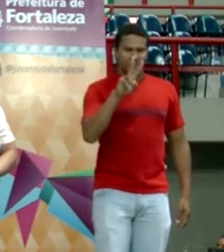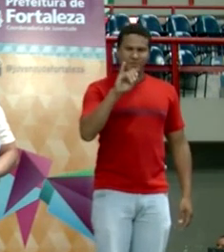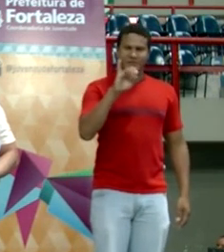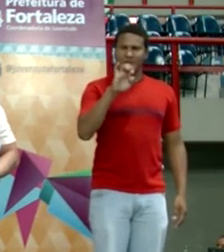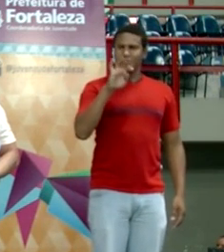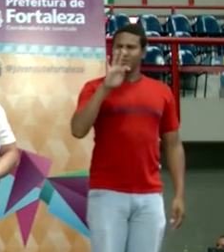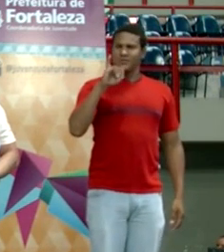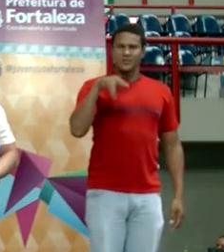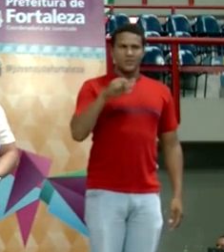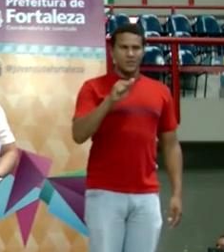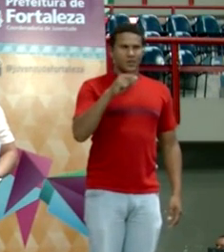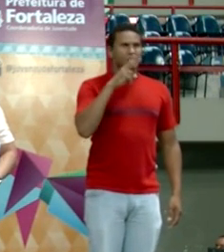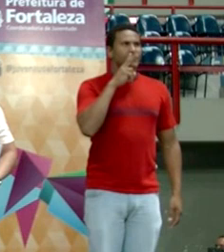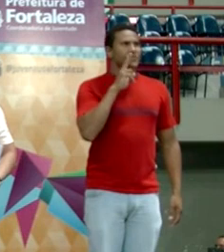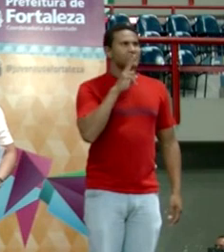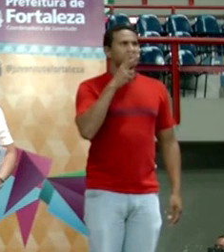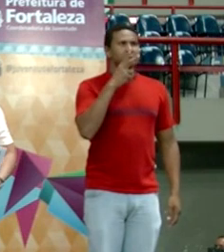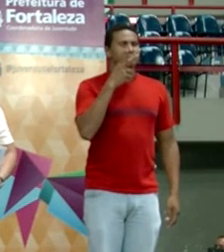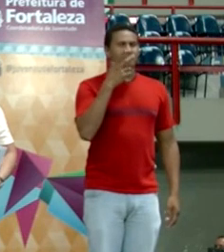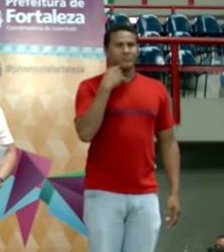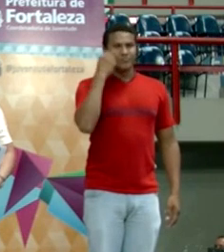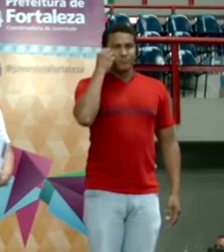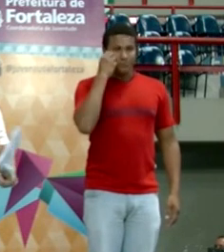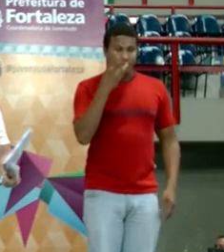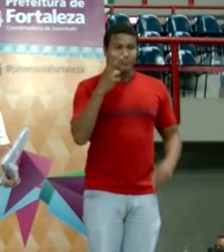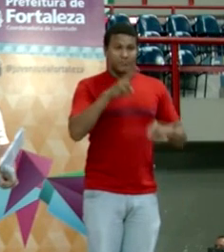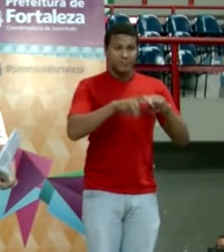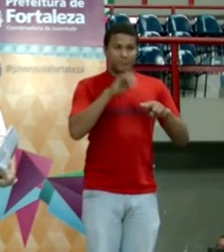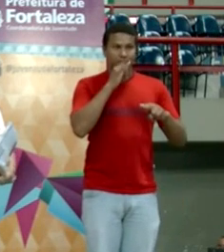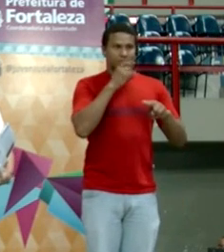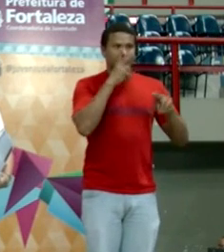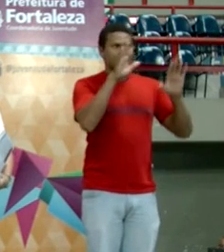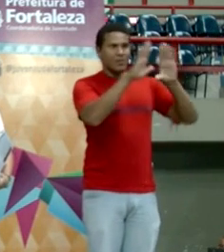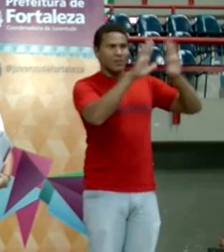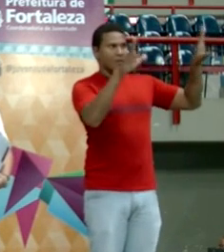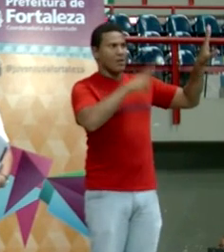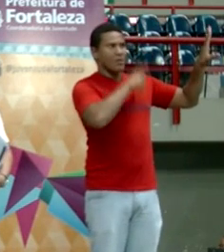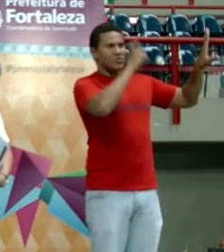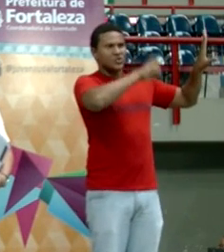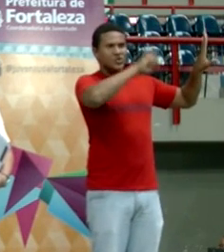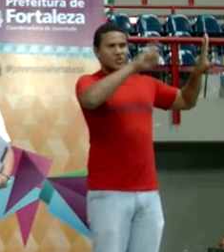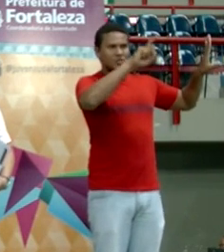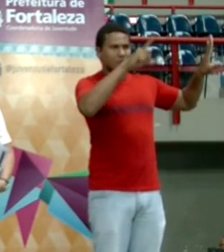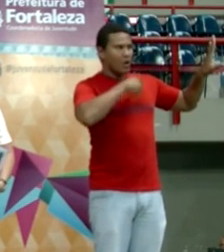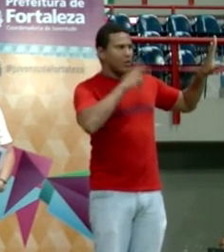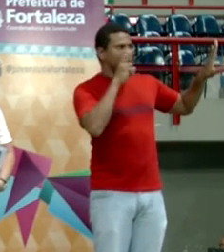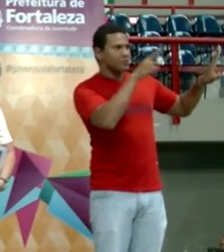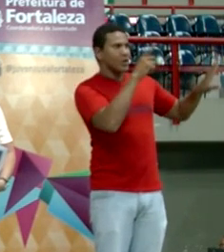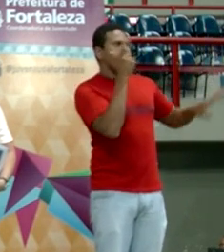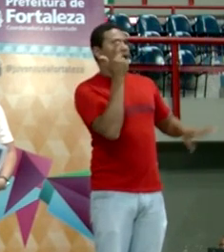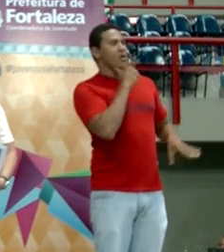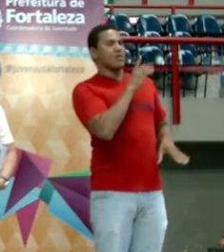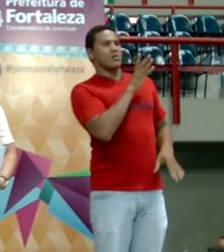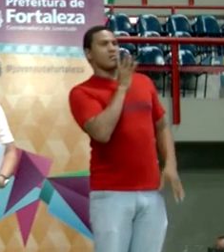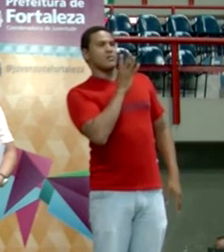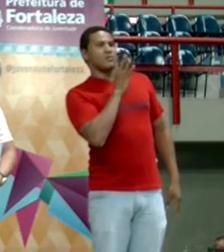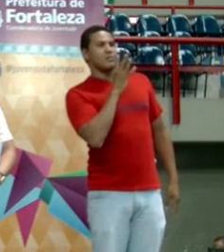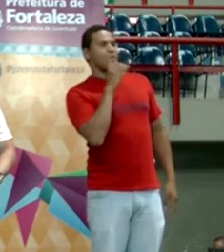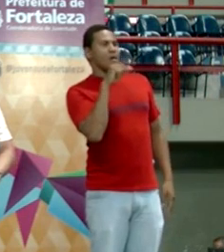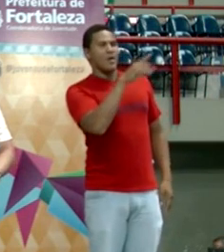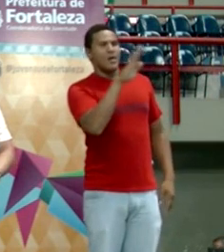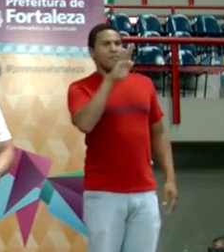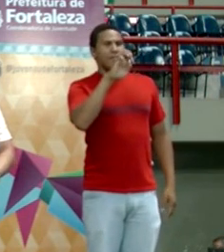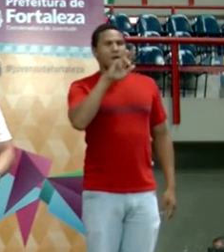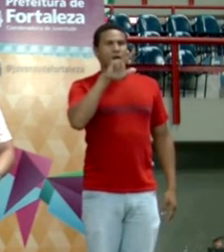Se o muro não tiver pichado, ele tem que dizer qual é o muro, né? Mas o muro de Berlim é marcado pelas pichações.